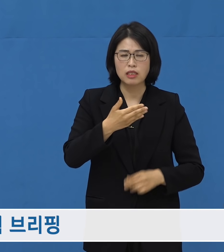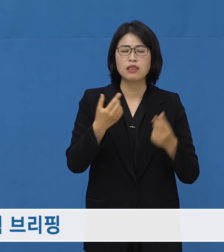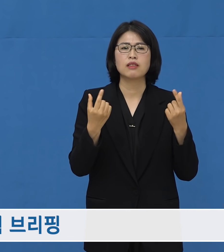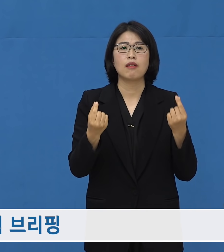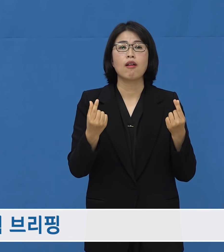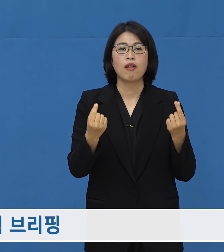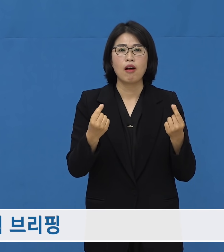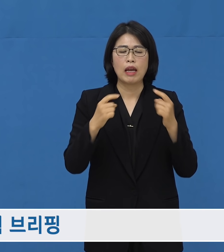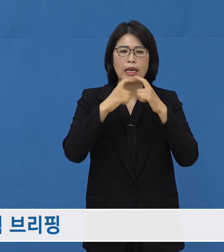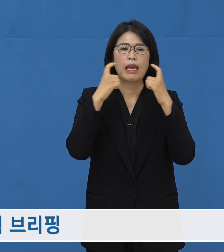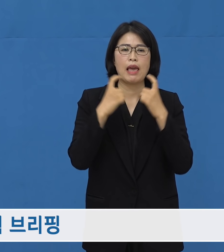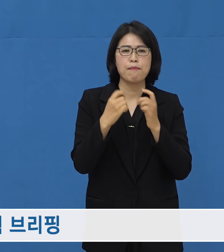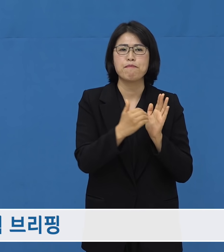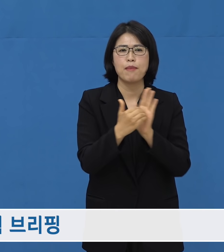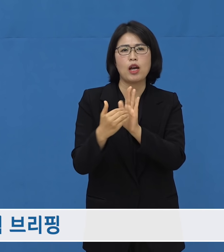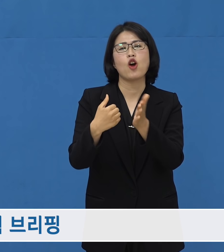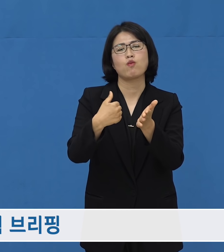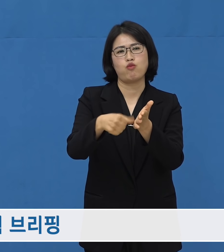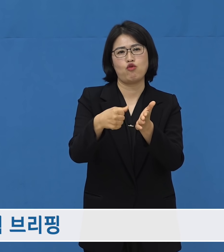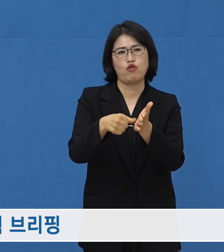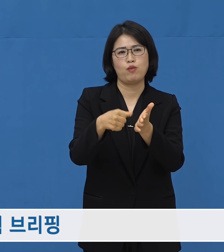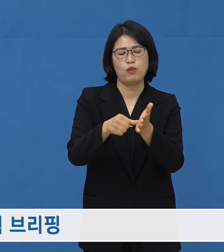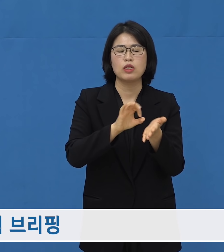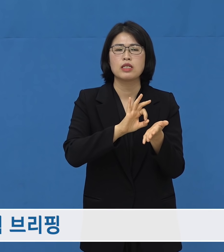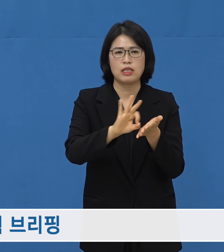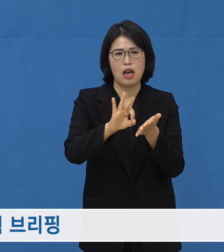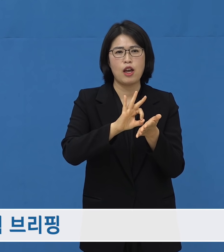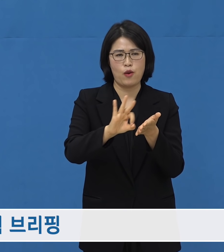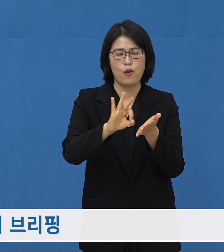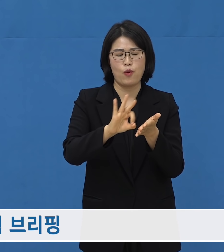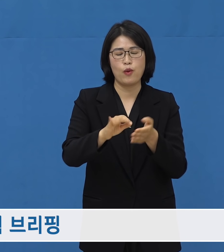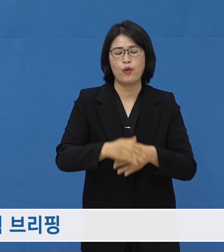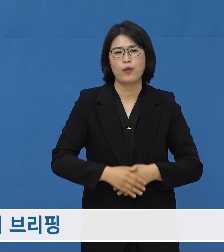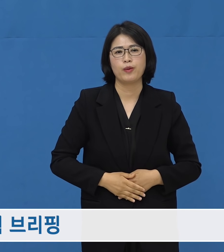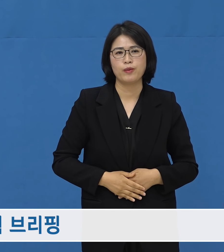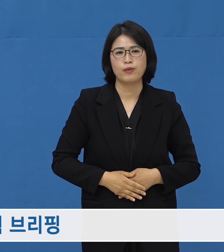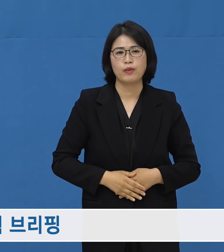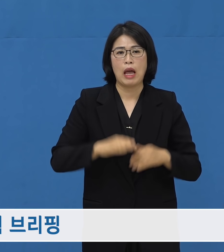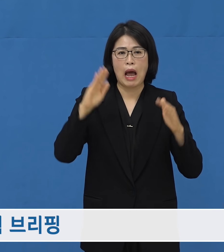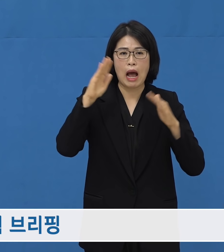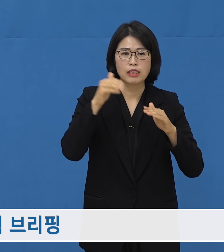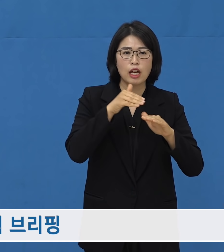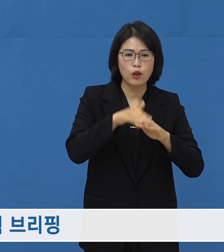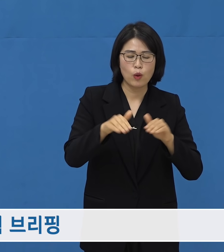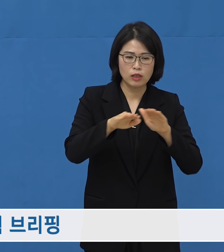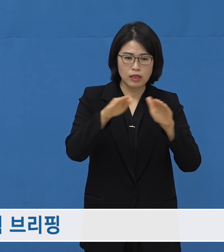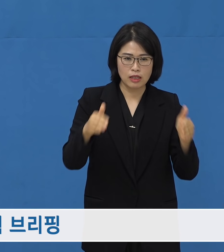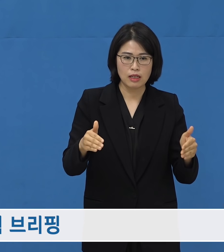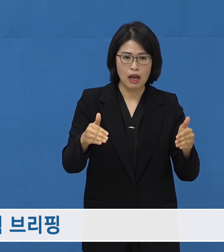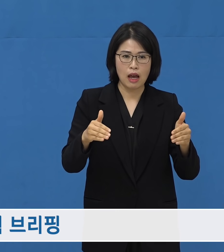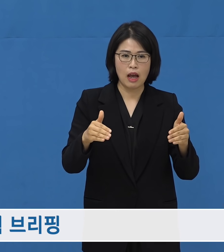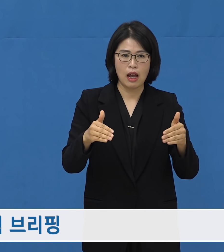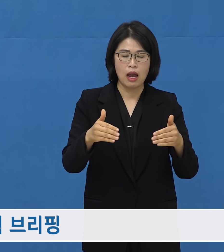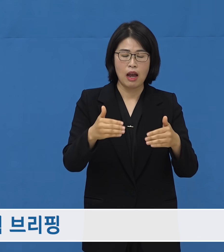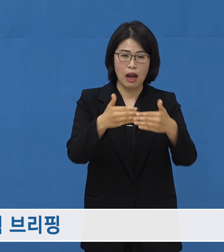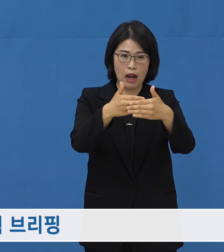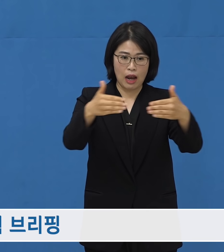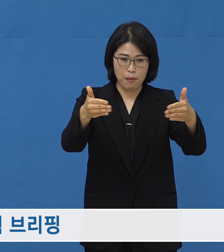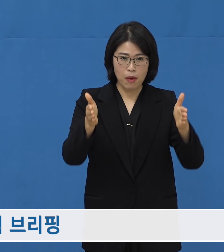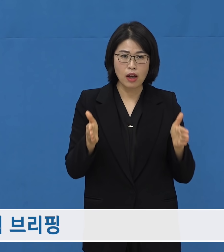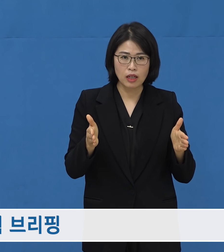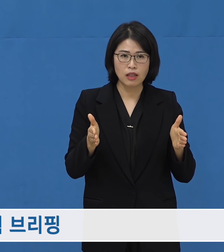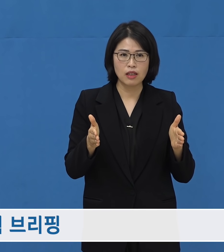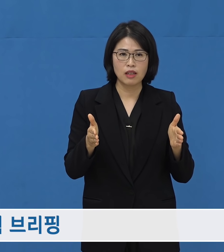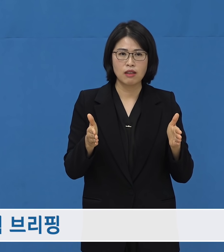같은 개인 방역 물품도 사용하게 할 것이며 학생용 책상 칸막이 등도 활용할